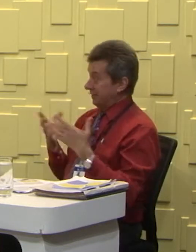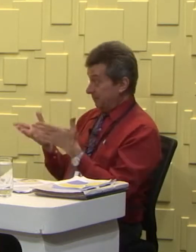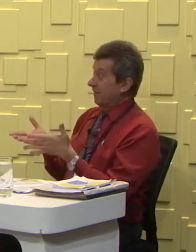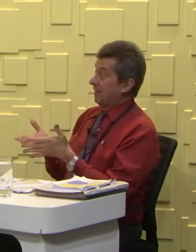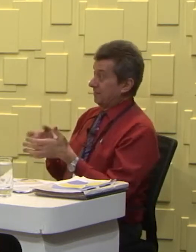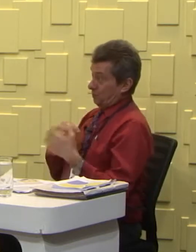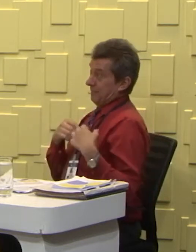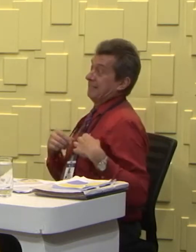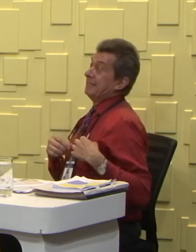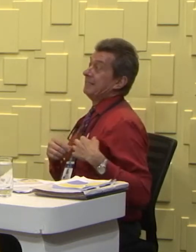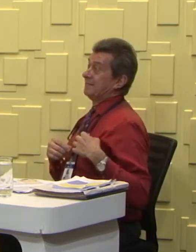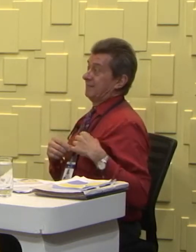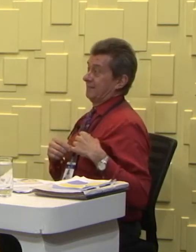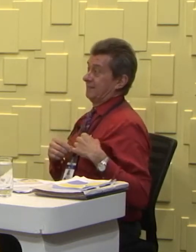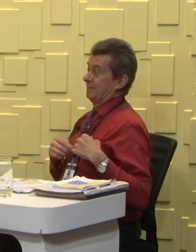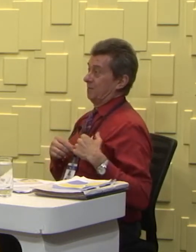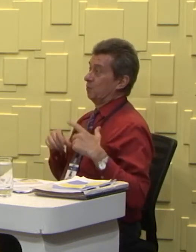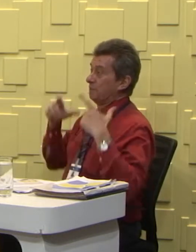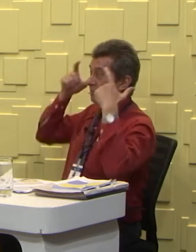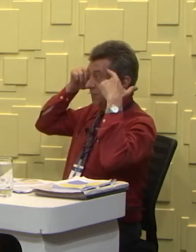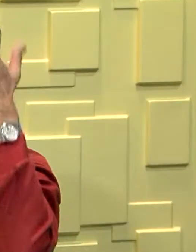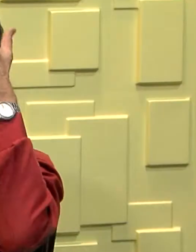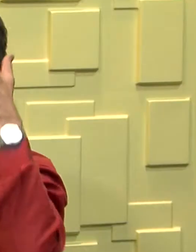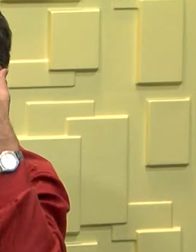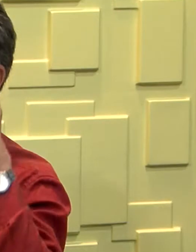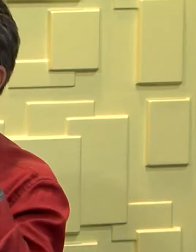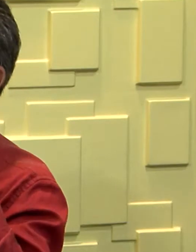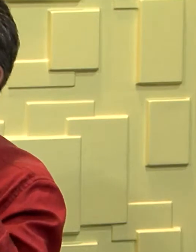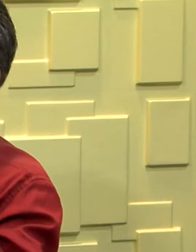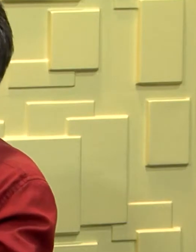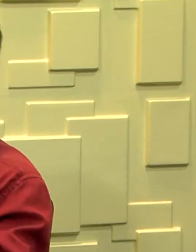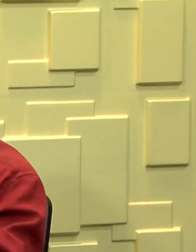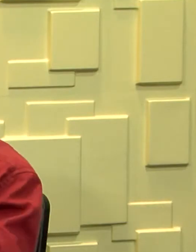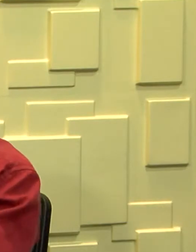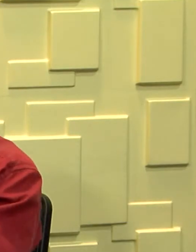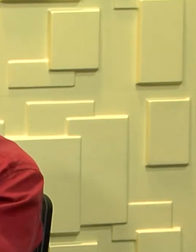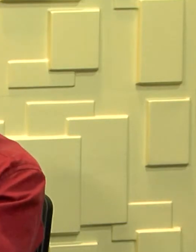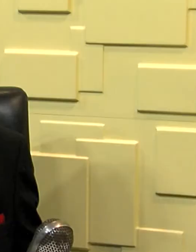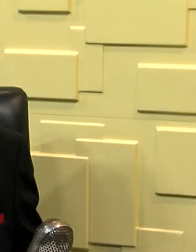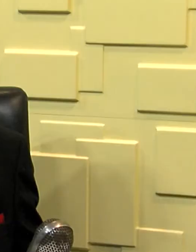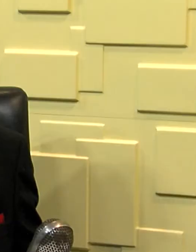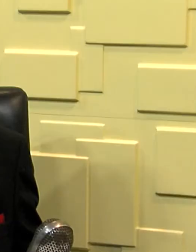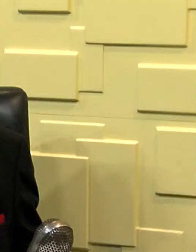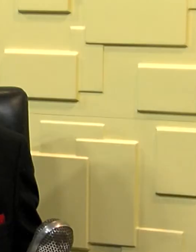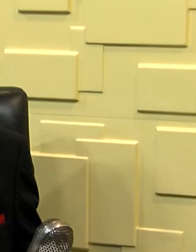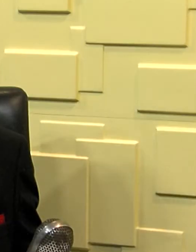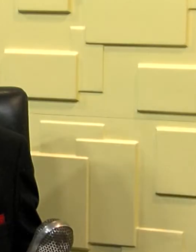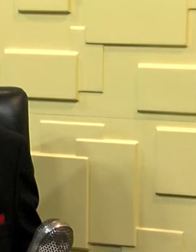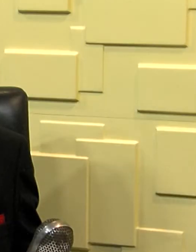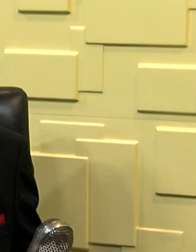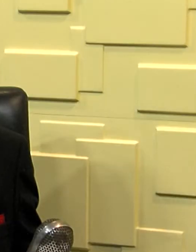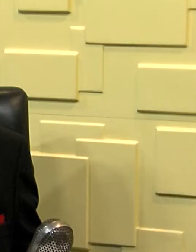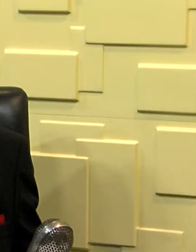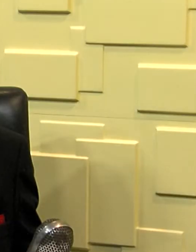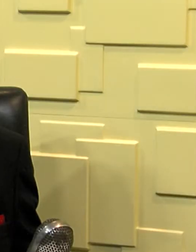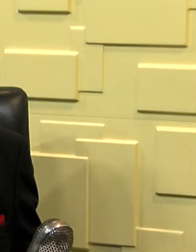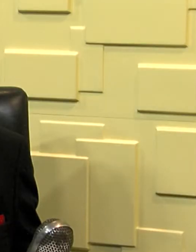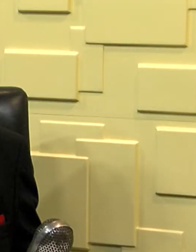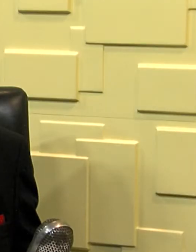atrapalha uma caneta um penteado é eu fiz questão de trazer esse tema projeto amigo de